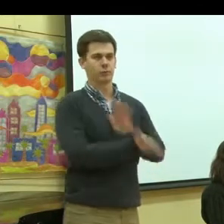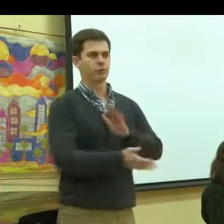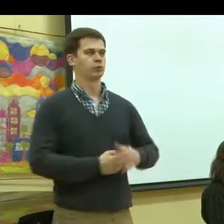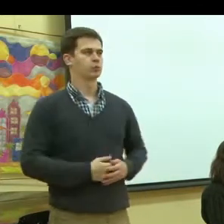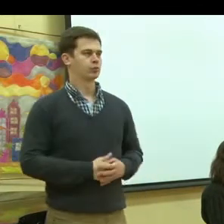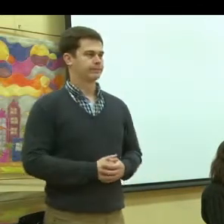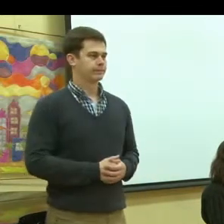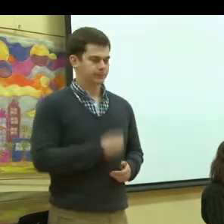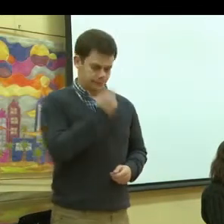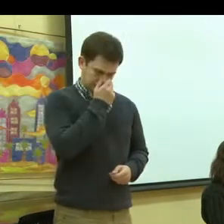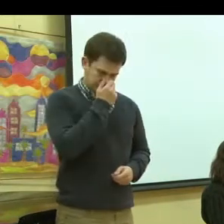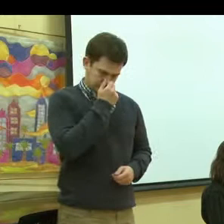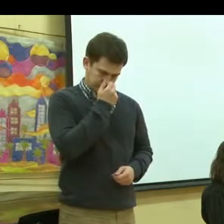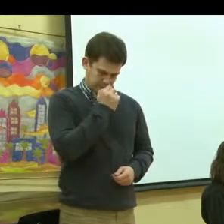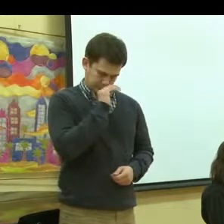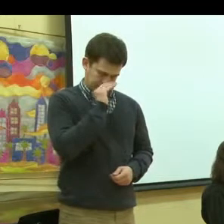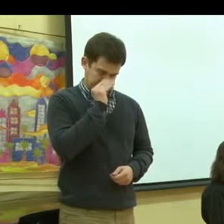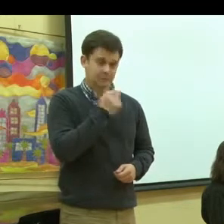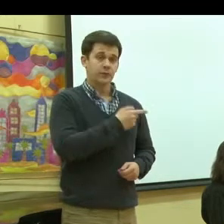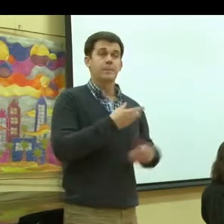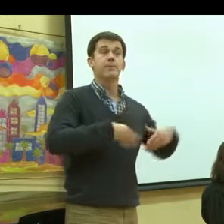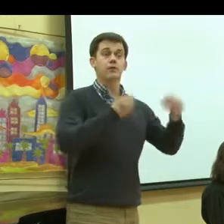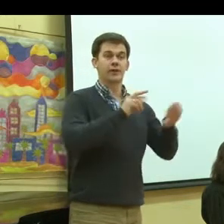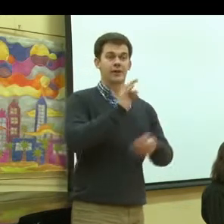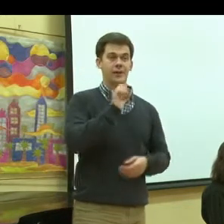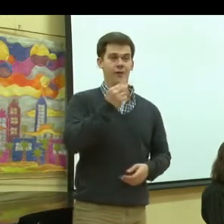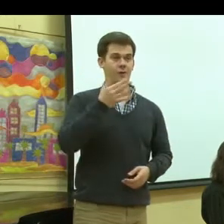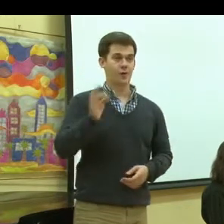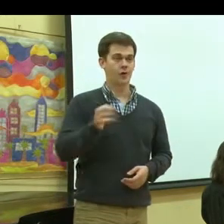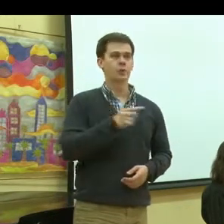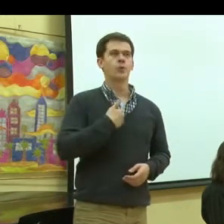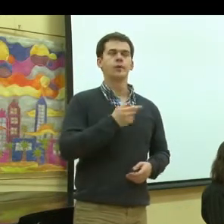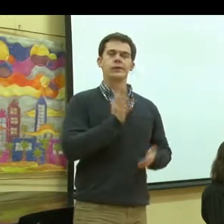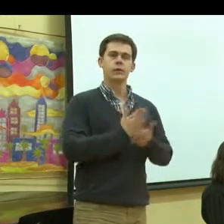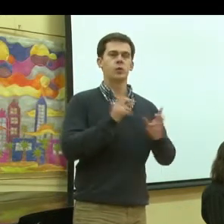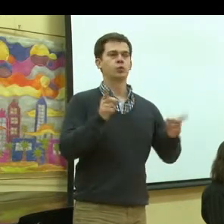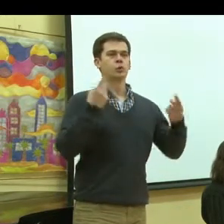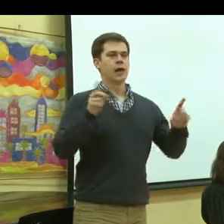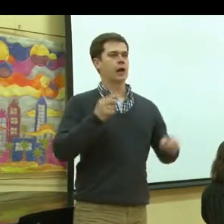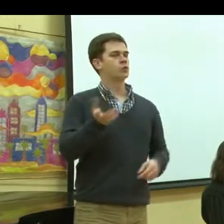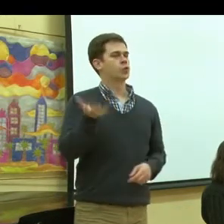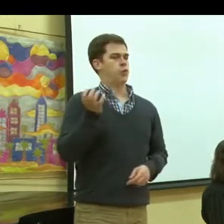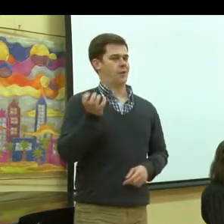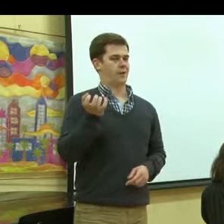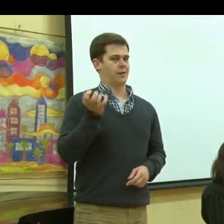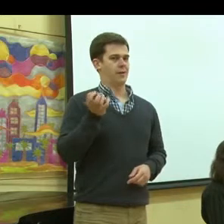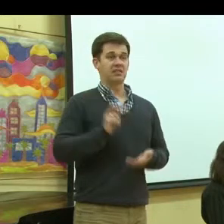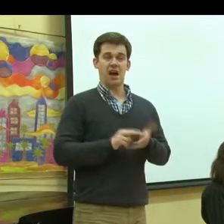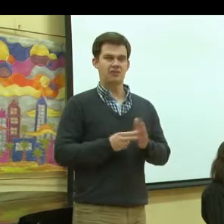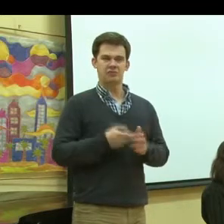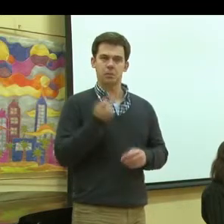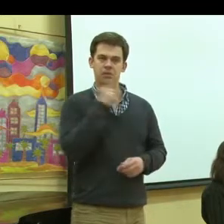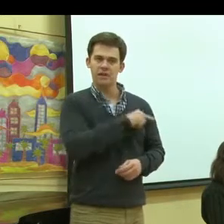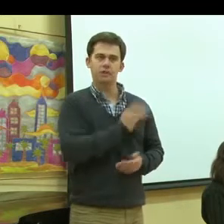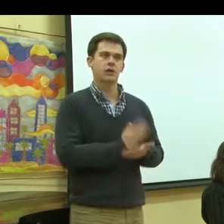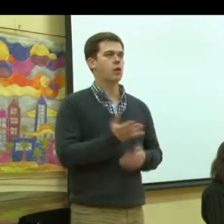no se bailaba, sino que se escuchaba. I to prototango, to co jakby ważne, to była bardziej muzyka do słuchania, jeszcze jakby nie tańczona. Y